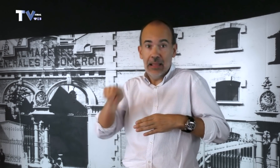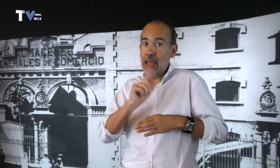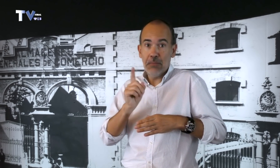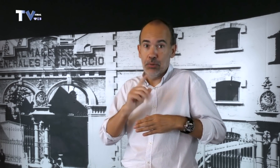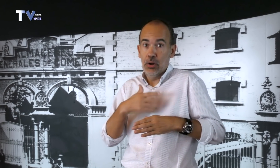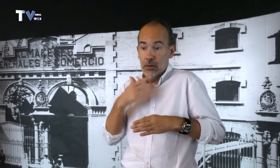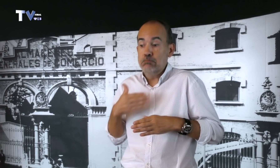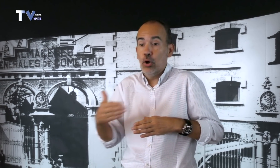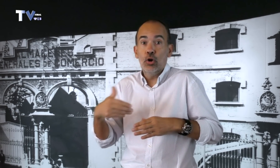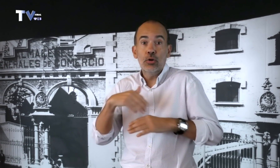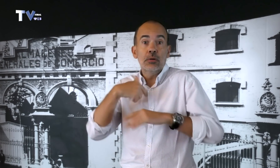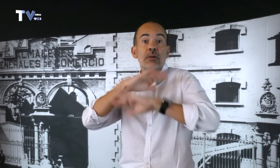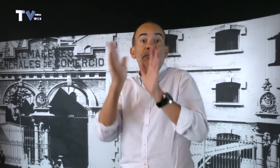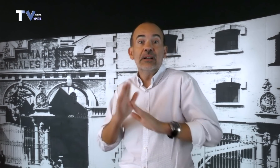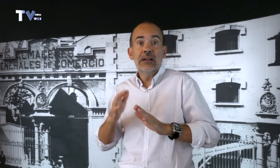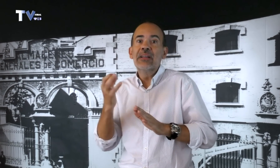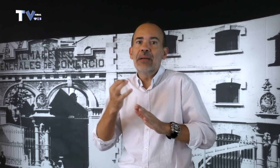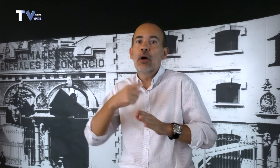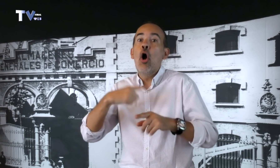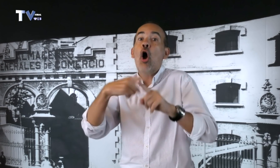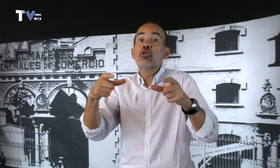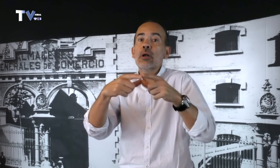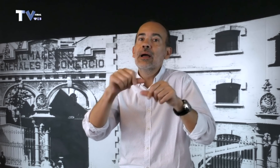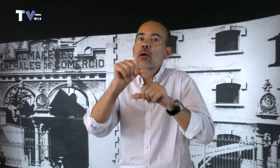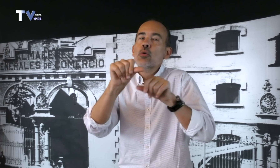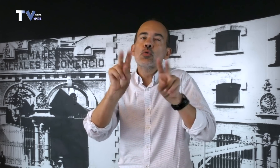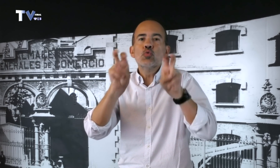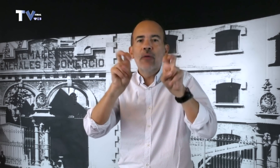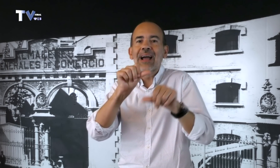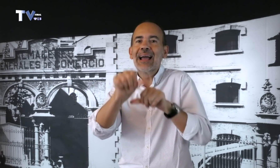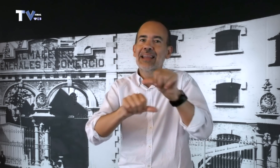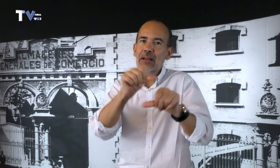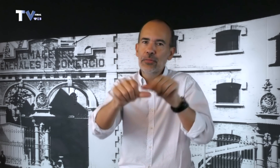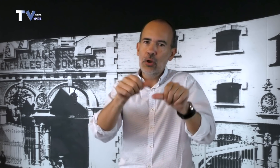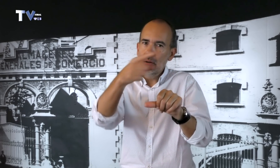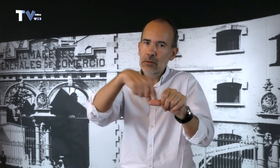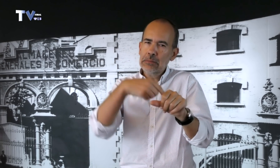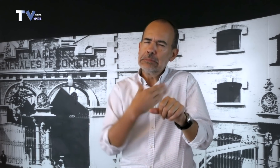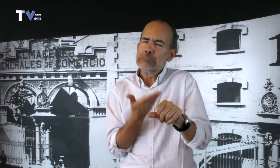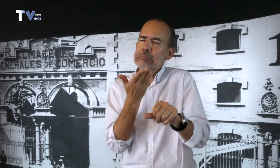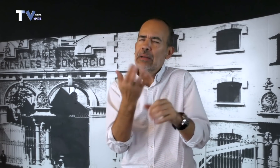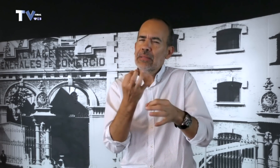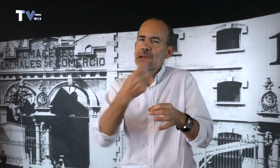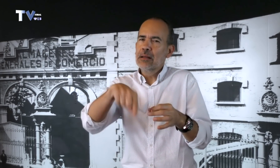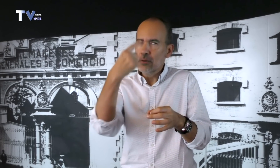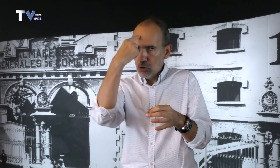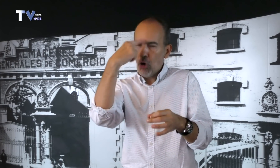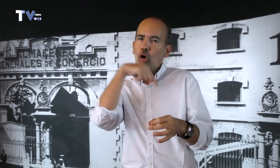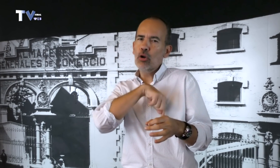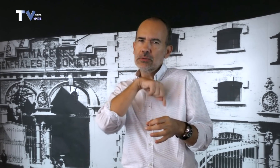actual tampoc estarem per sempre, vol dir que aviat acabarem i s'haurà de fer una nova generació, per al que jo demano a